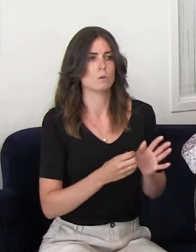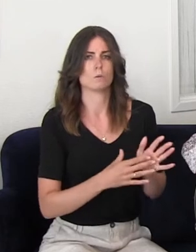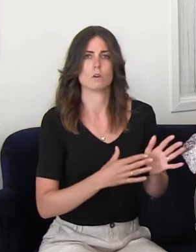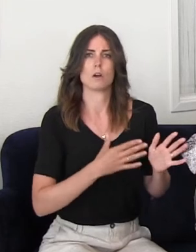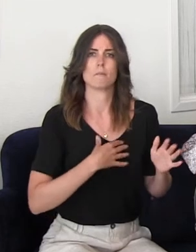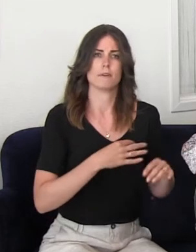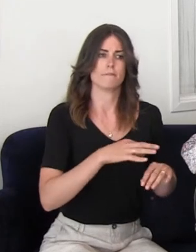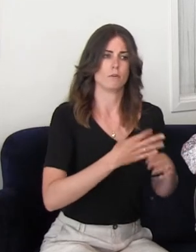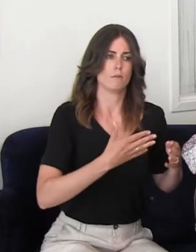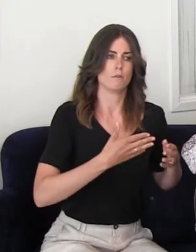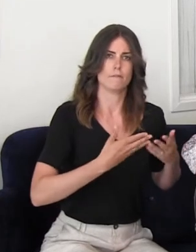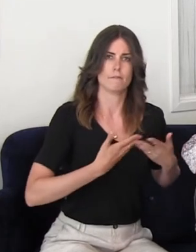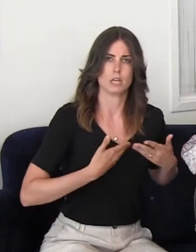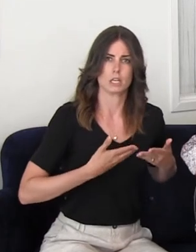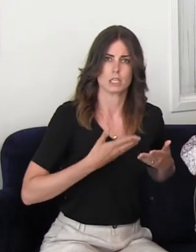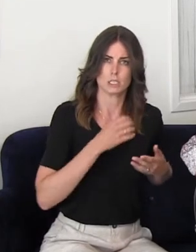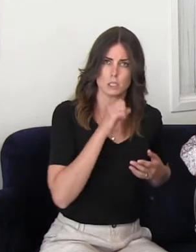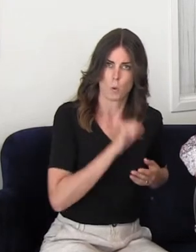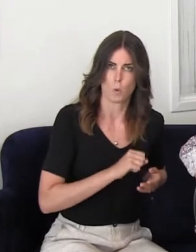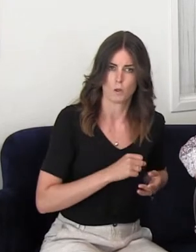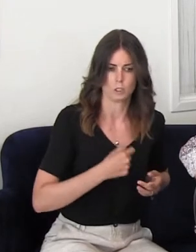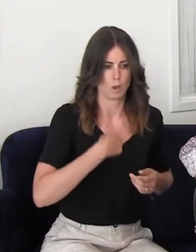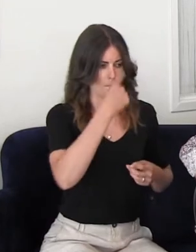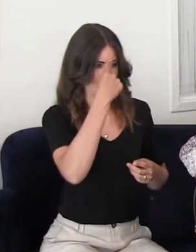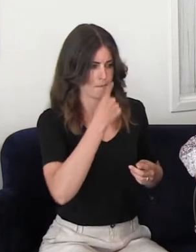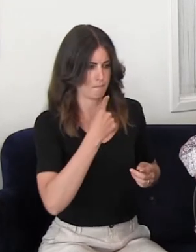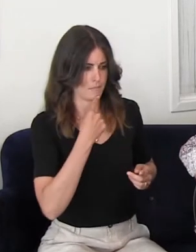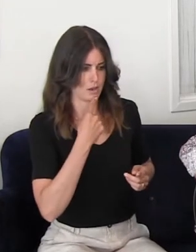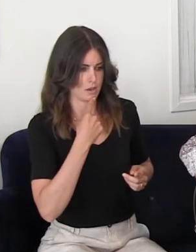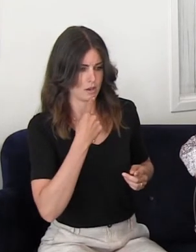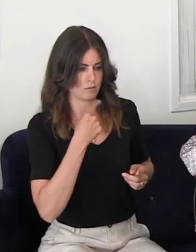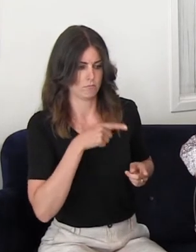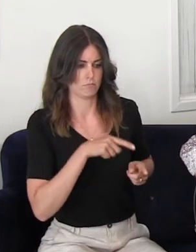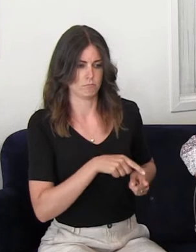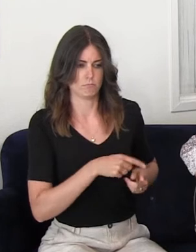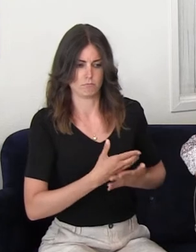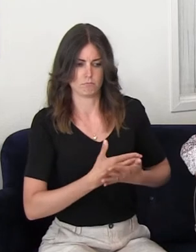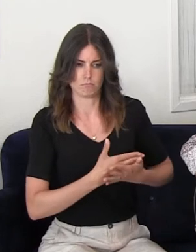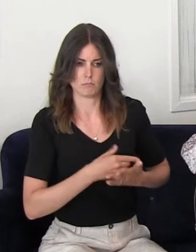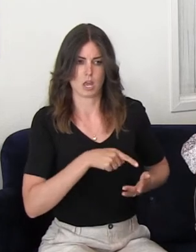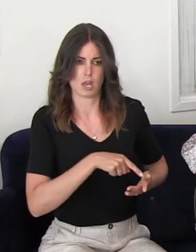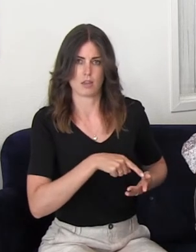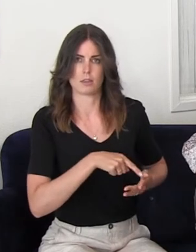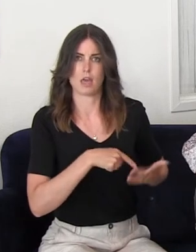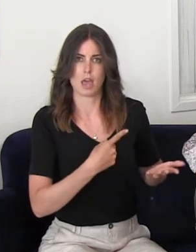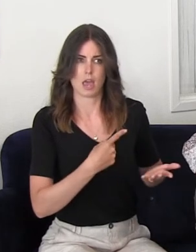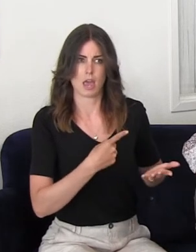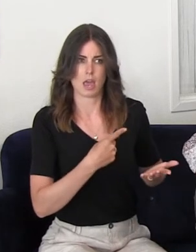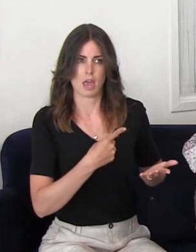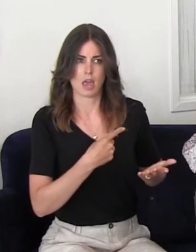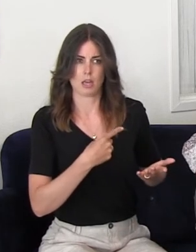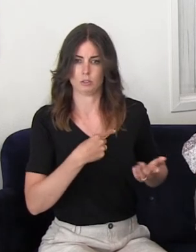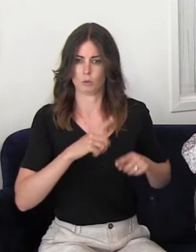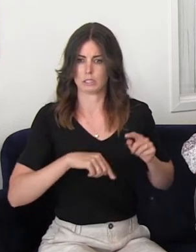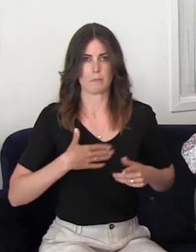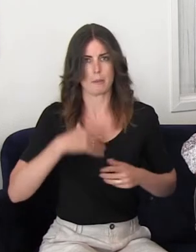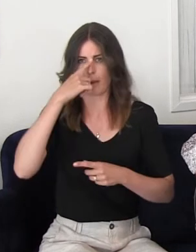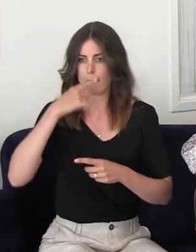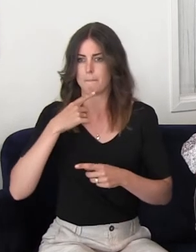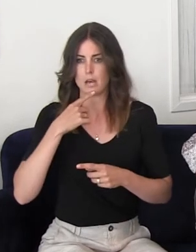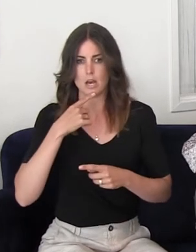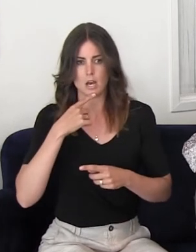till en pigg och vaken grabb. Min lilla älskling blev nu plötsligt svåger till min far,